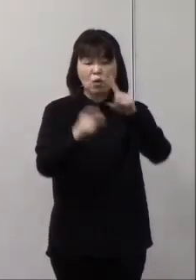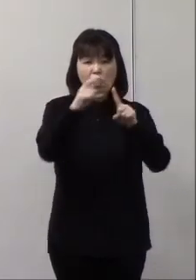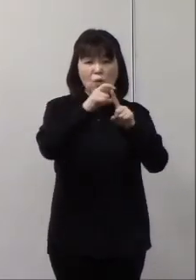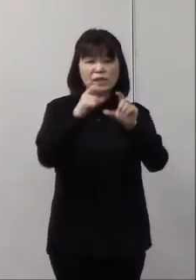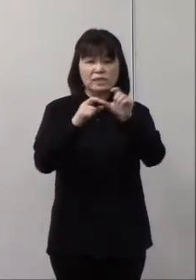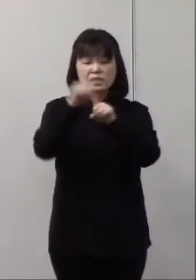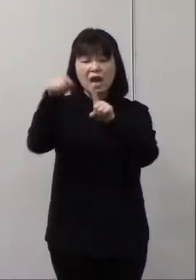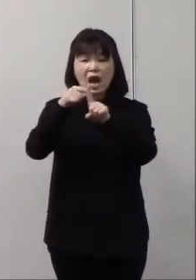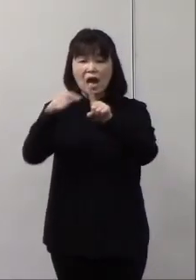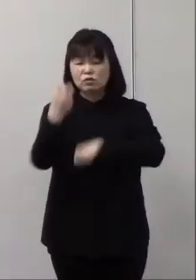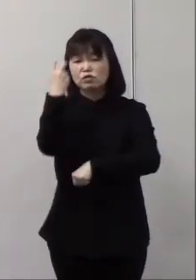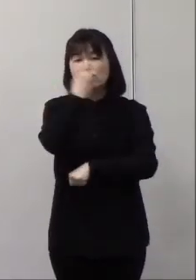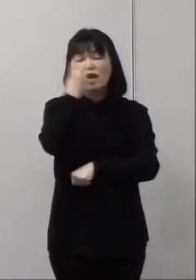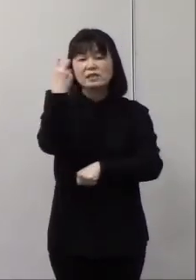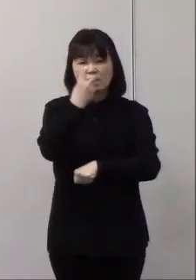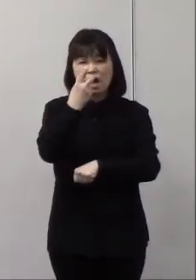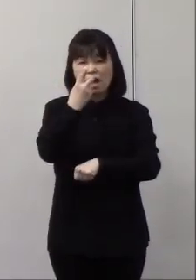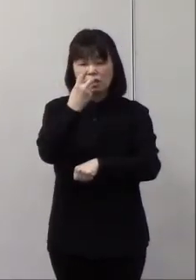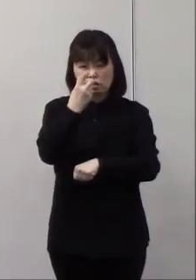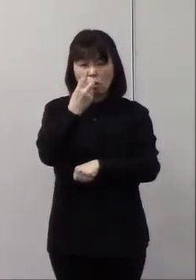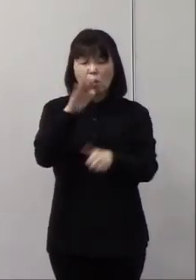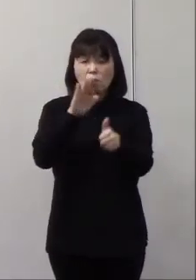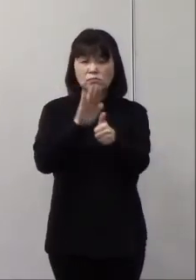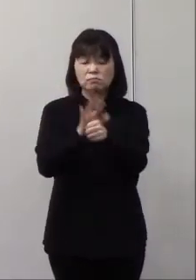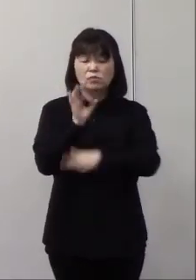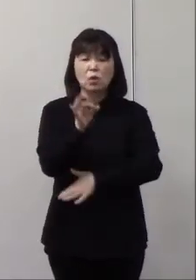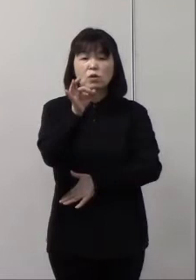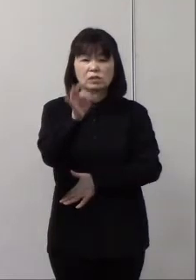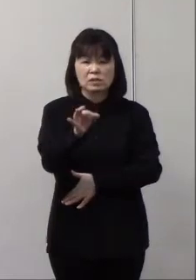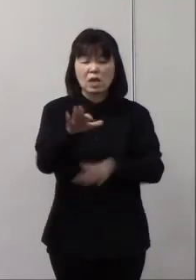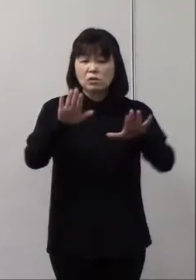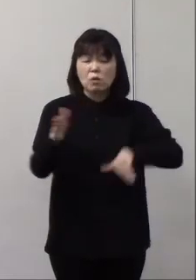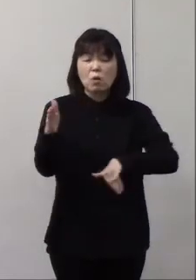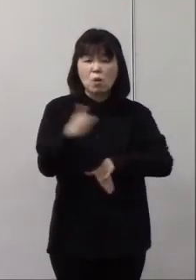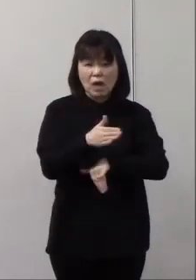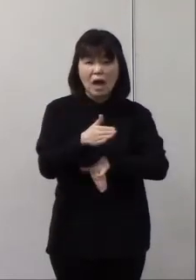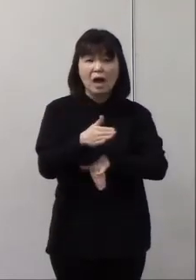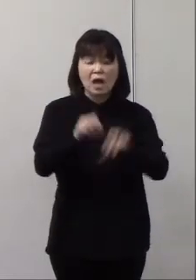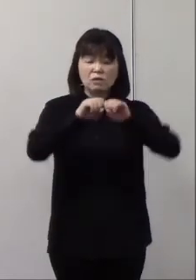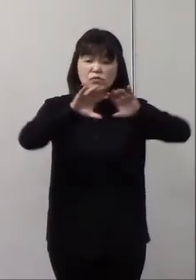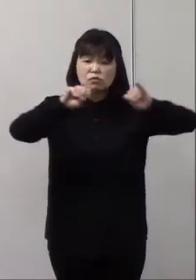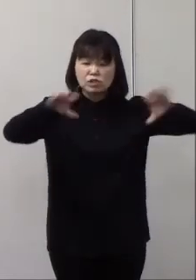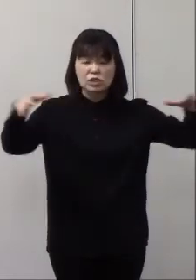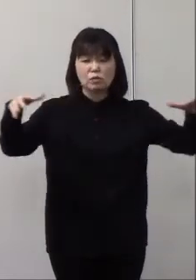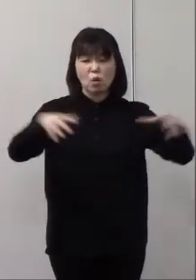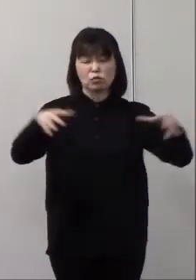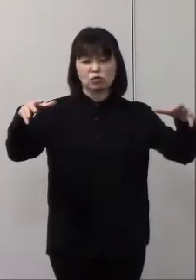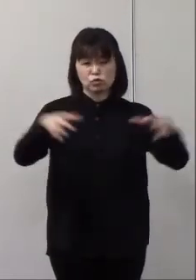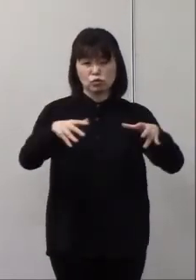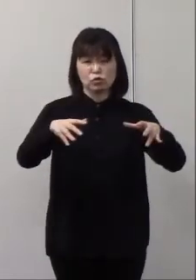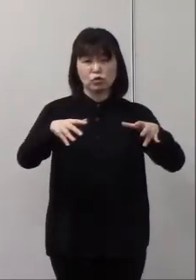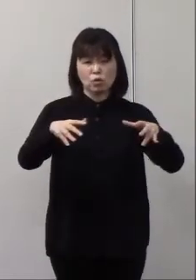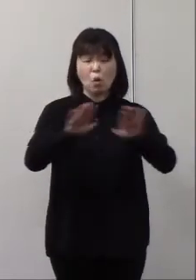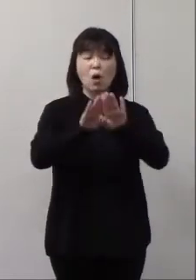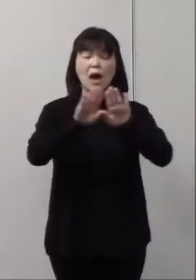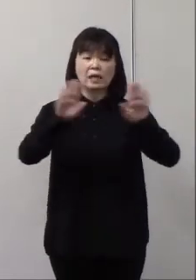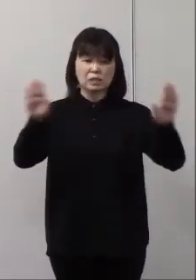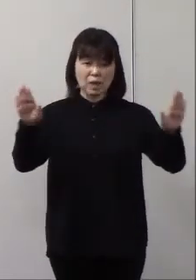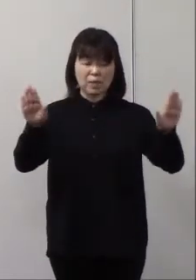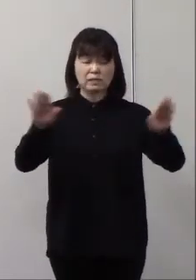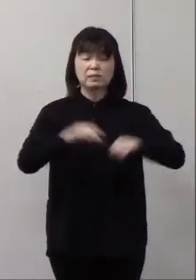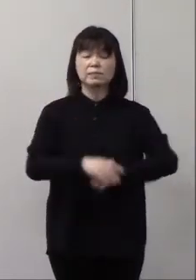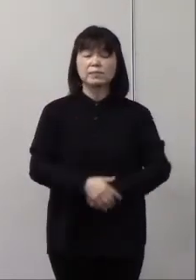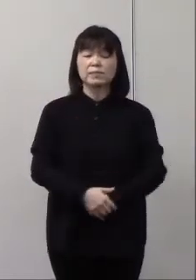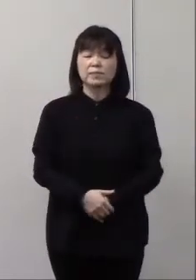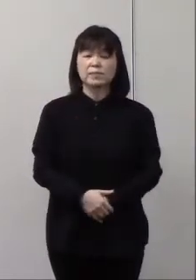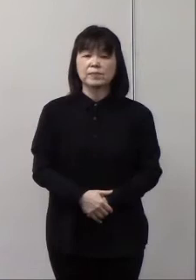がって、本日から、周知募集を開始したいと、これは規定予算でやる部分ということでございまして